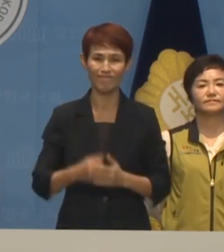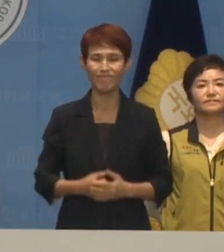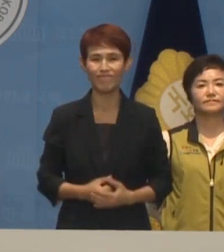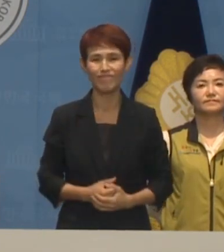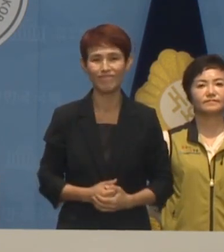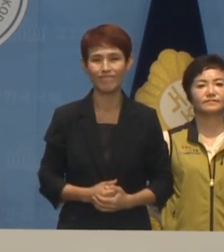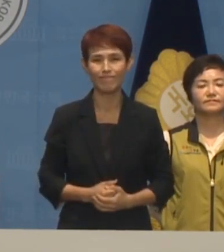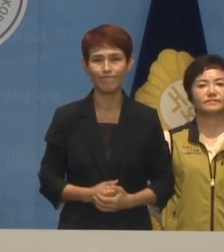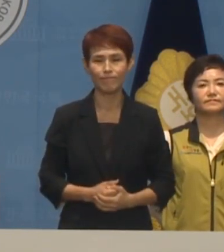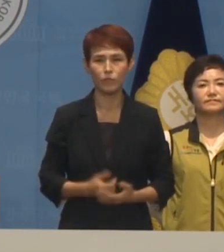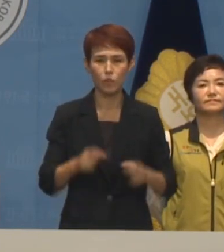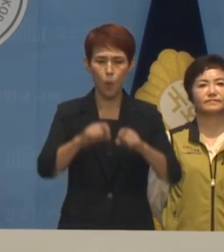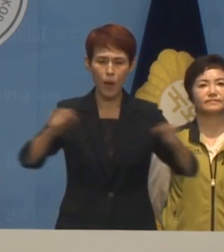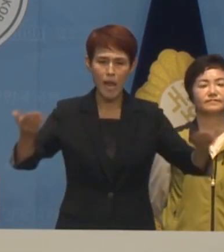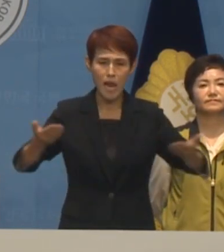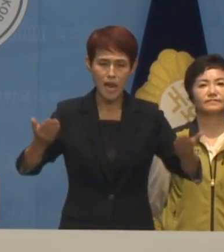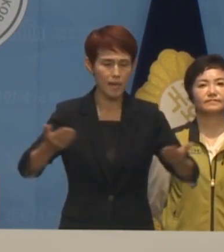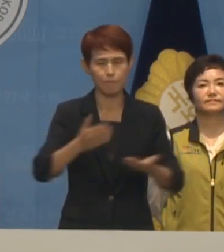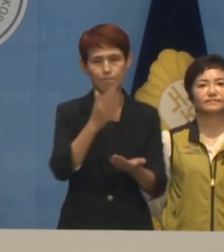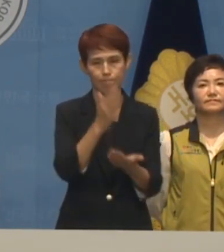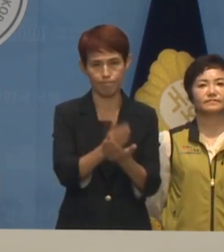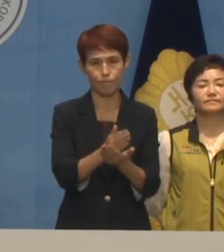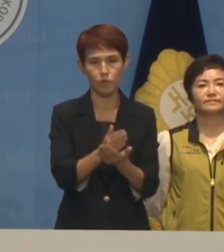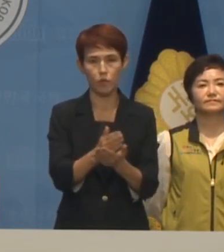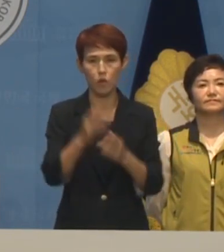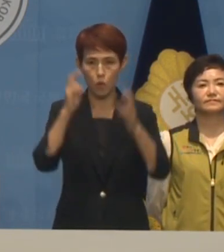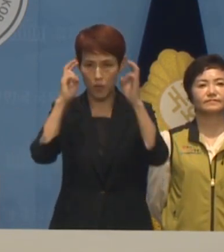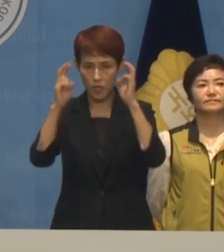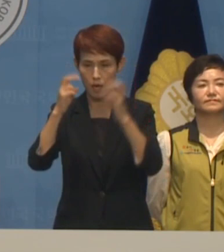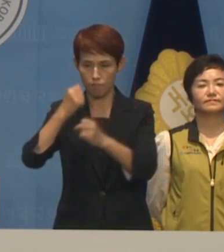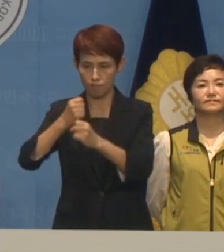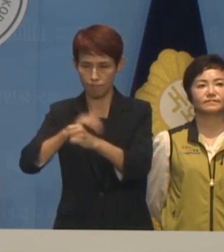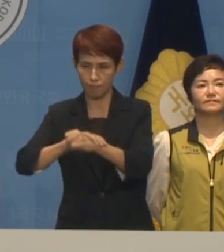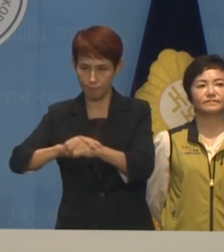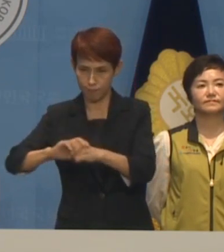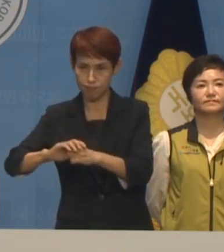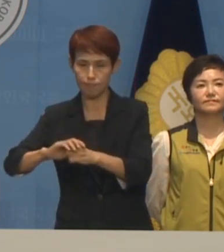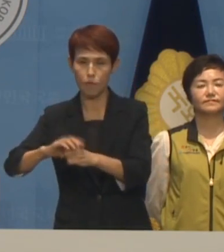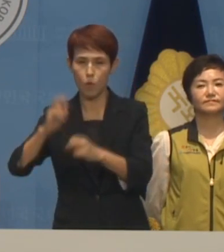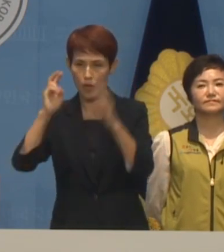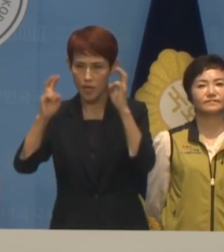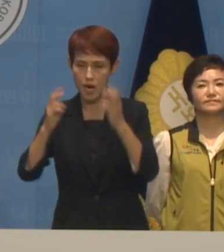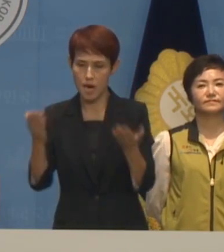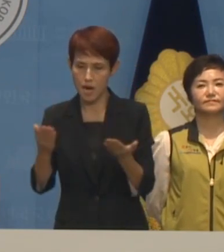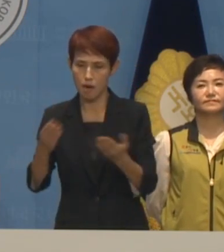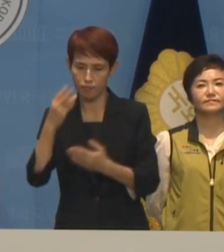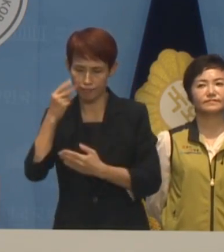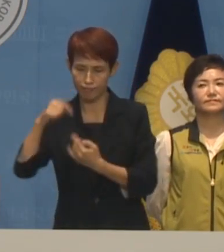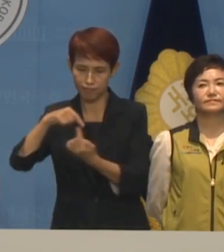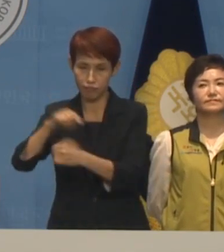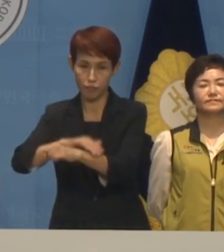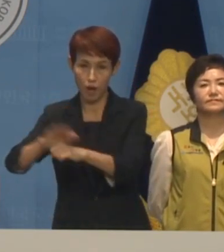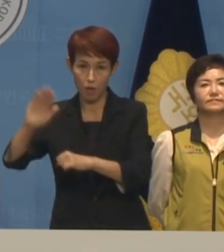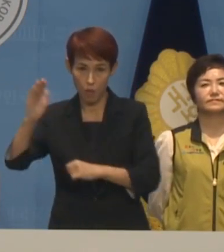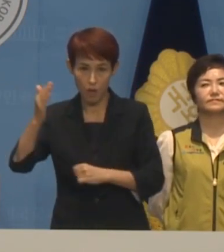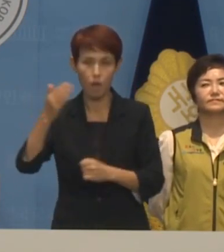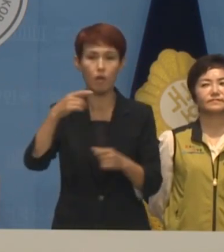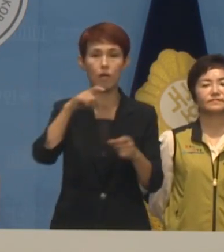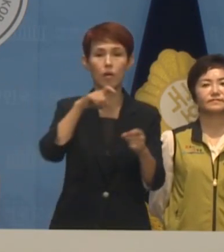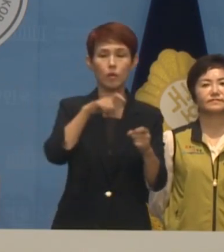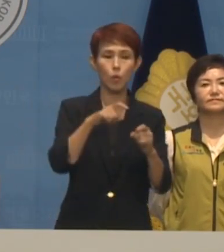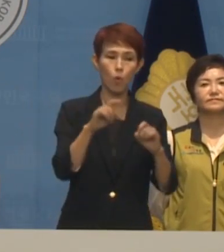마련하였습니다. 장시간 근로 해소와 기업의 생산성과 근로자의 삶의 질을 높이기 위한 방안을 마련하기 위해 현재